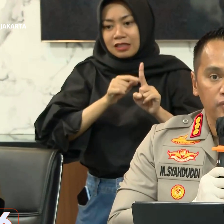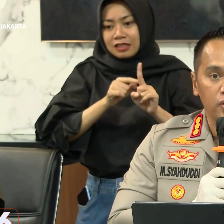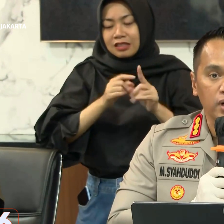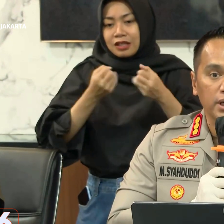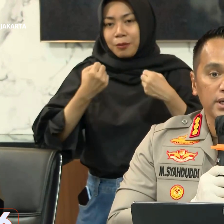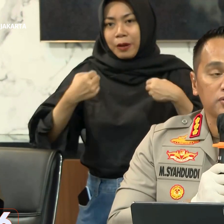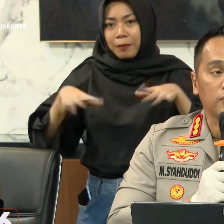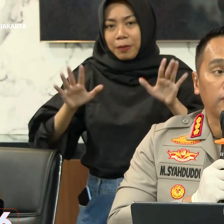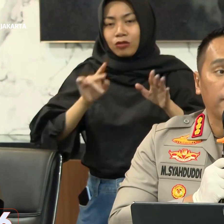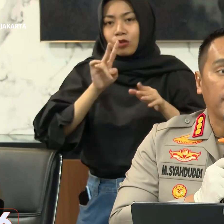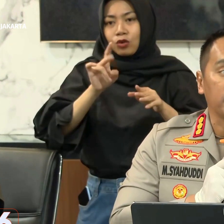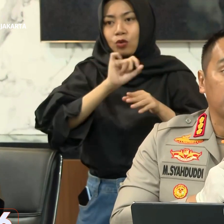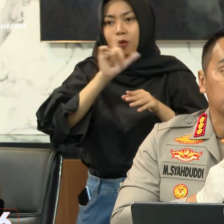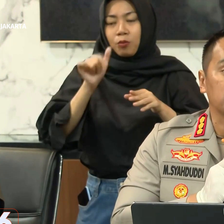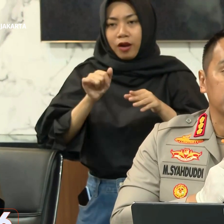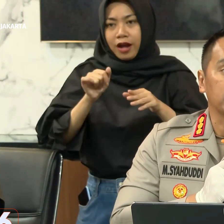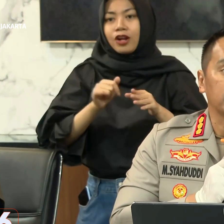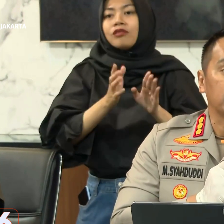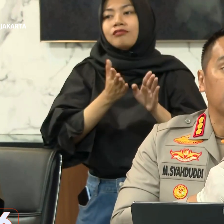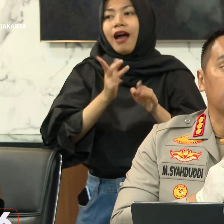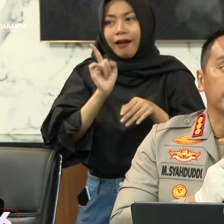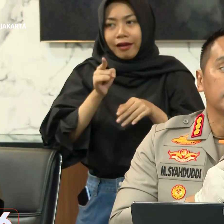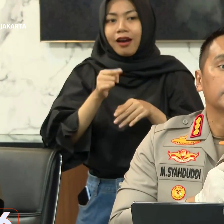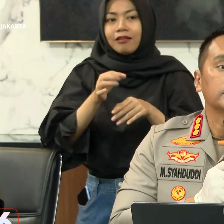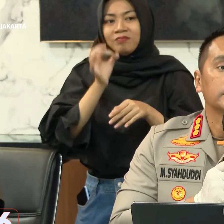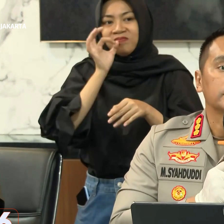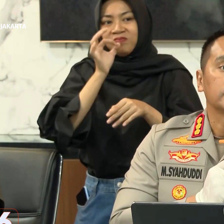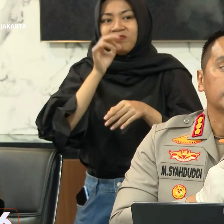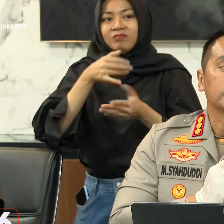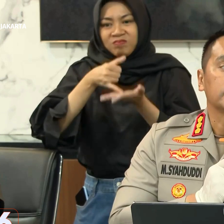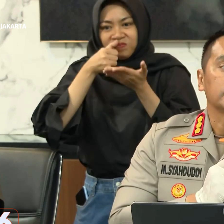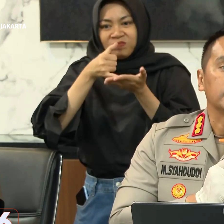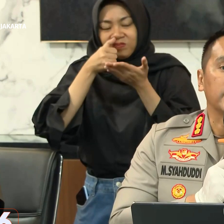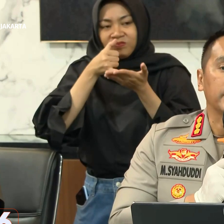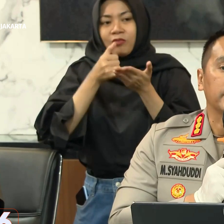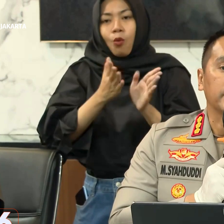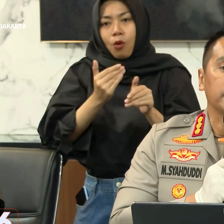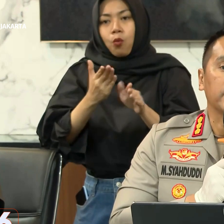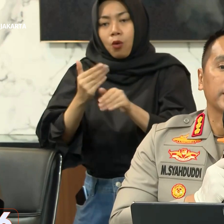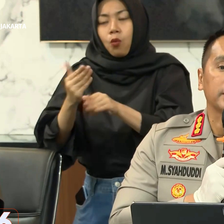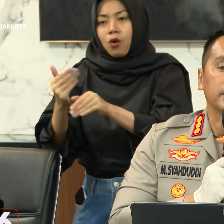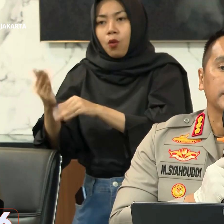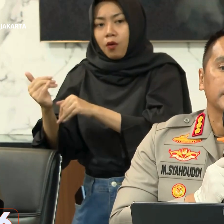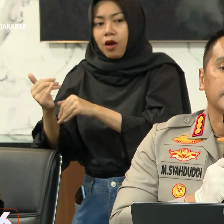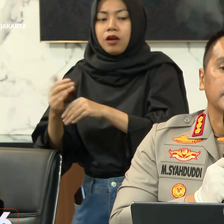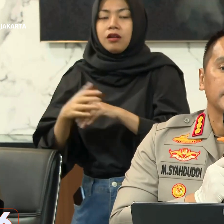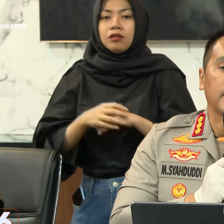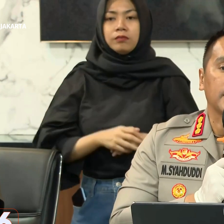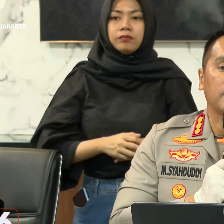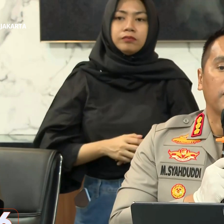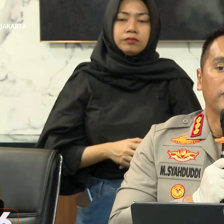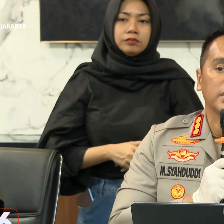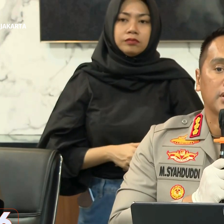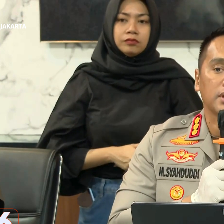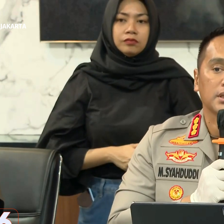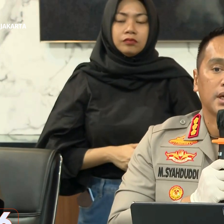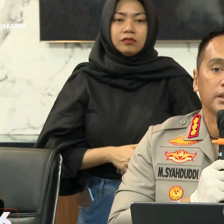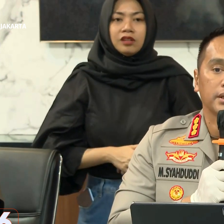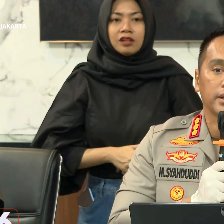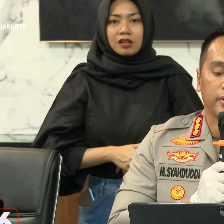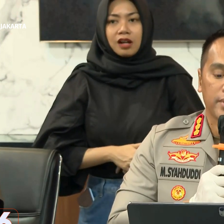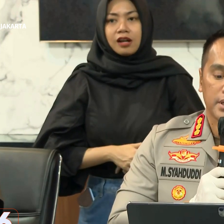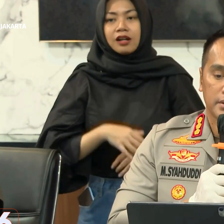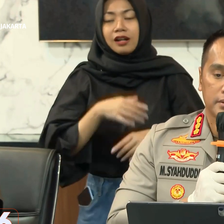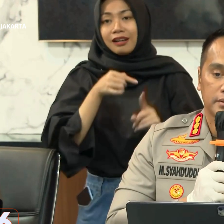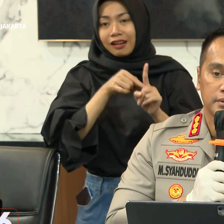dalam tempo 2 bulan ini sudah beberapa kali mengkonsumsi narkoba. Jadi itulah yang dikatakan bahwa yang bersangkutan saat